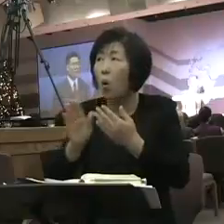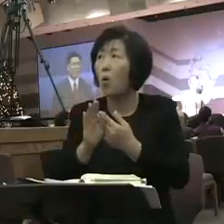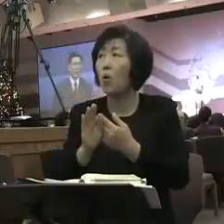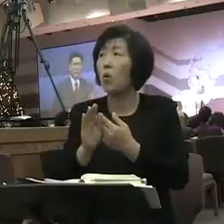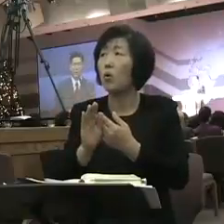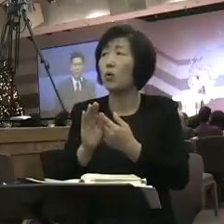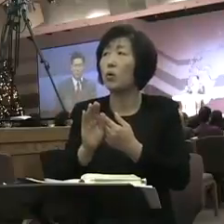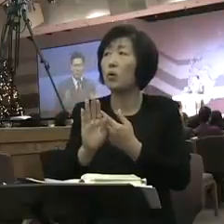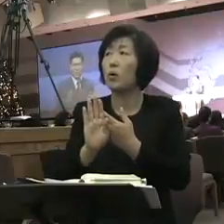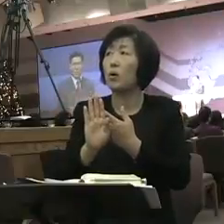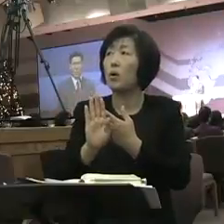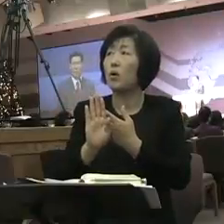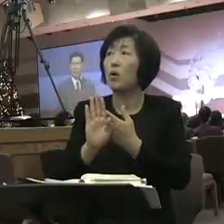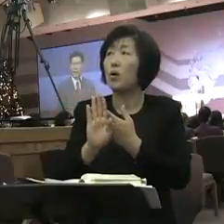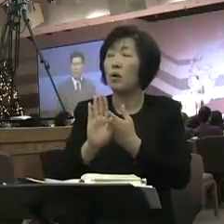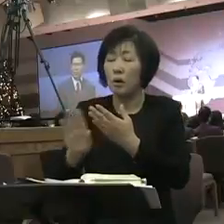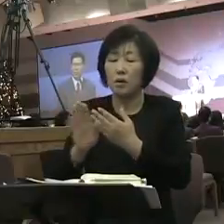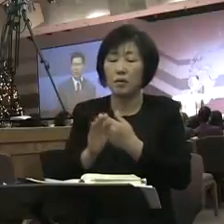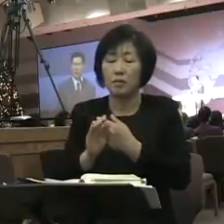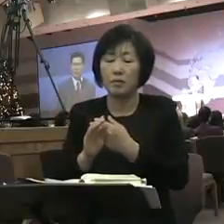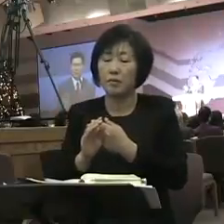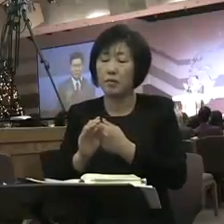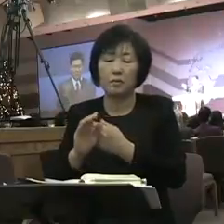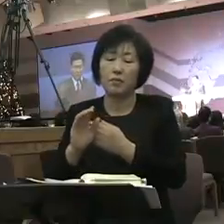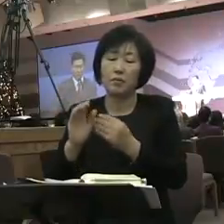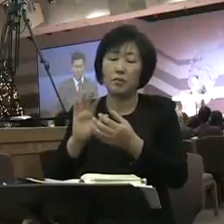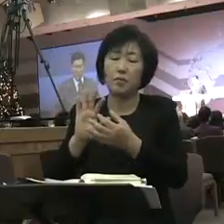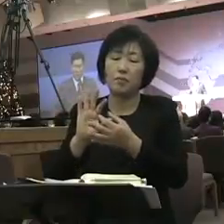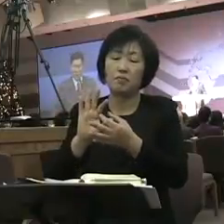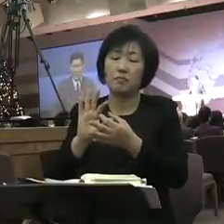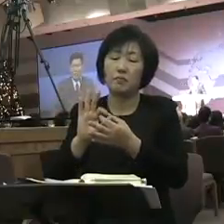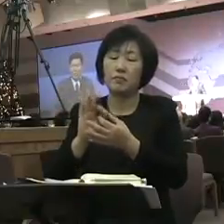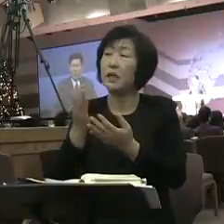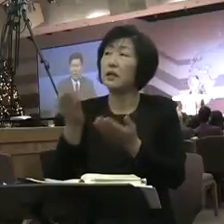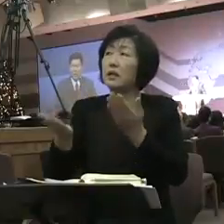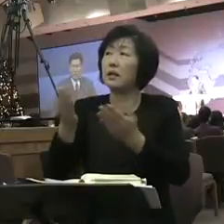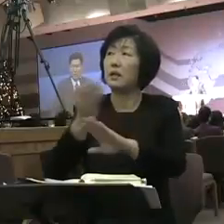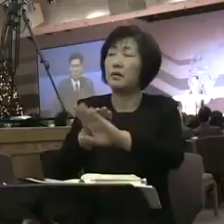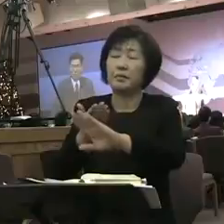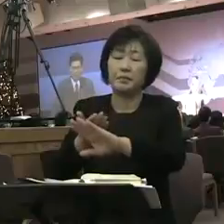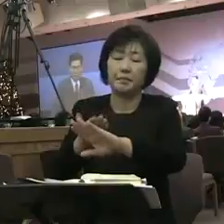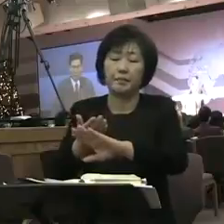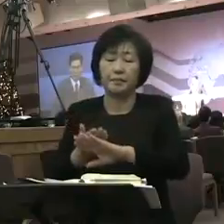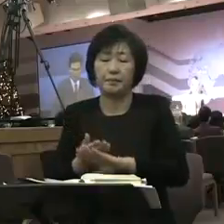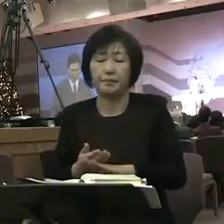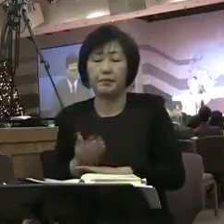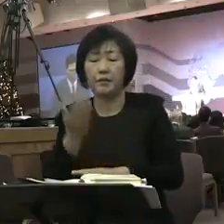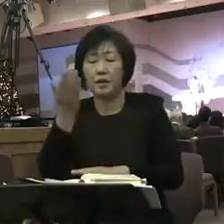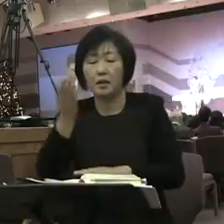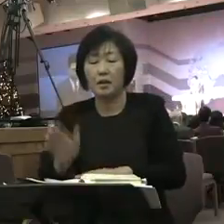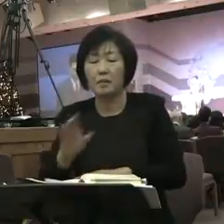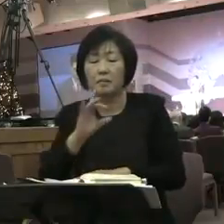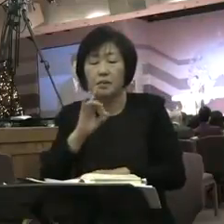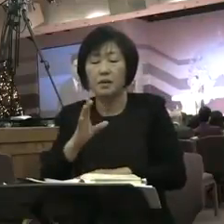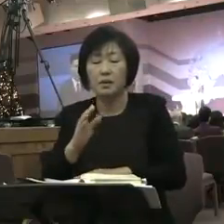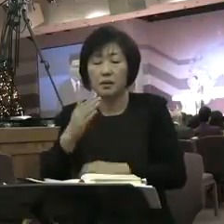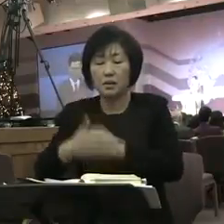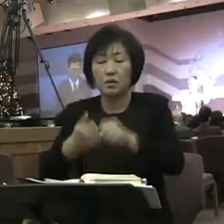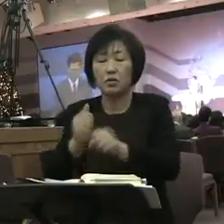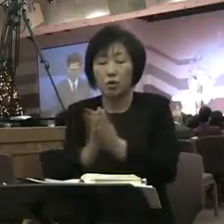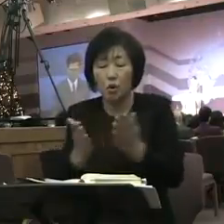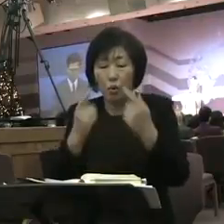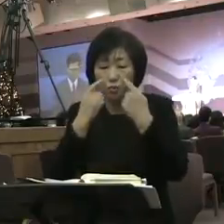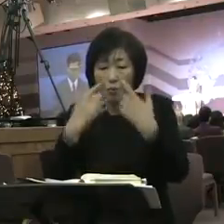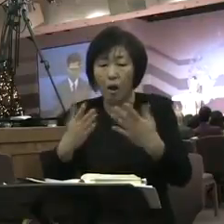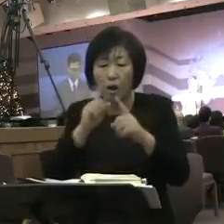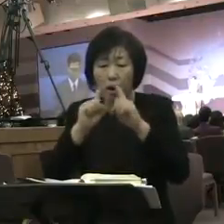어떠한 이 persecution 이런 것들과는 아마 차원이 다를 것이다. 그렇지만요 성경은 우리에게 분명하게